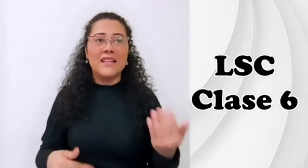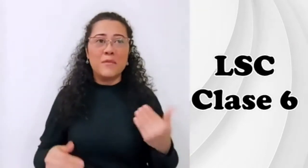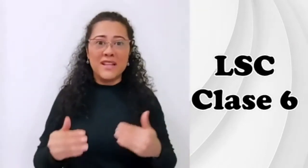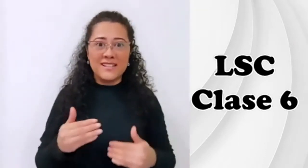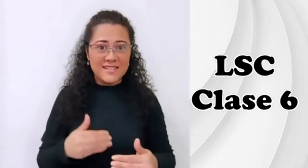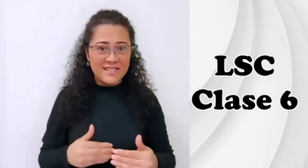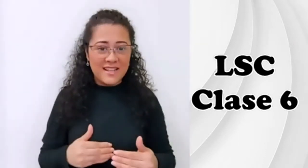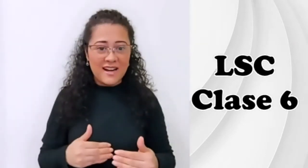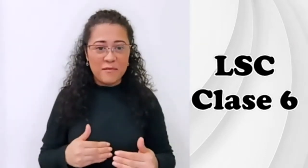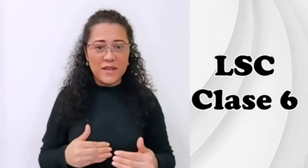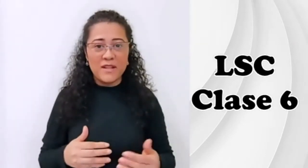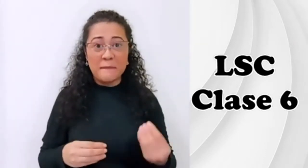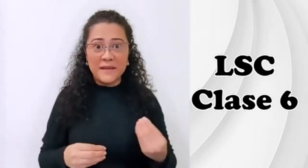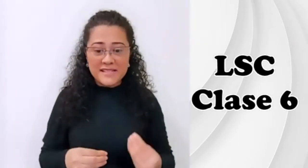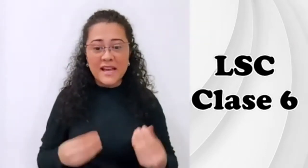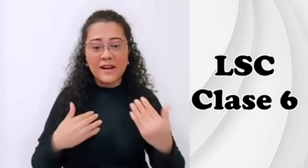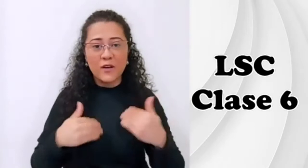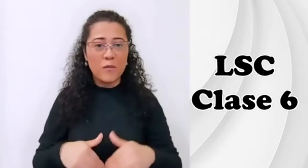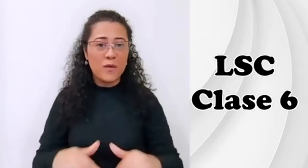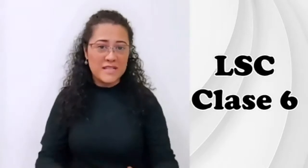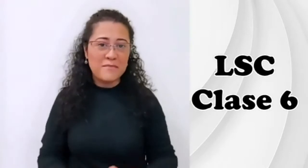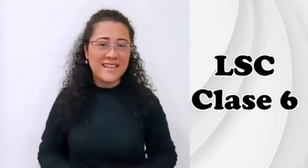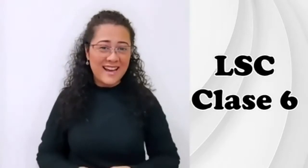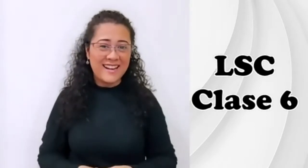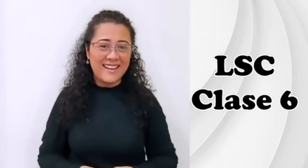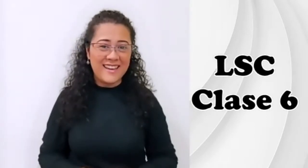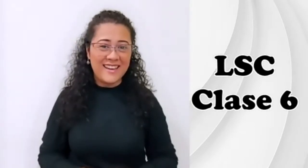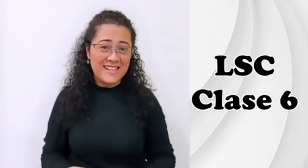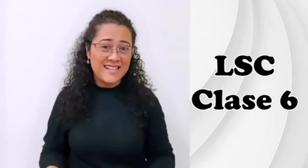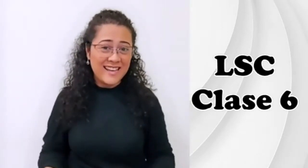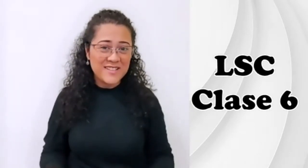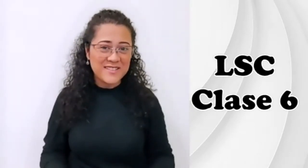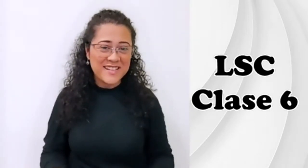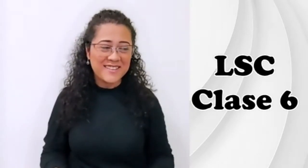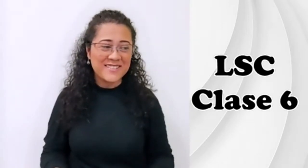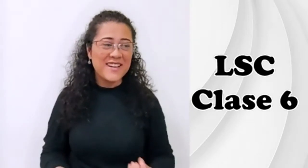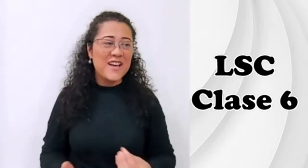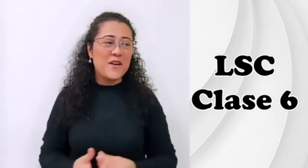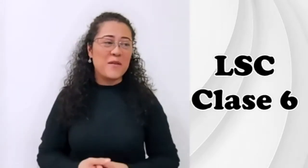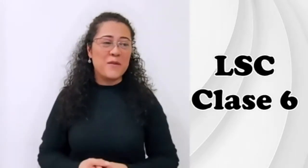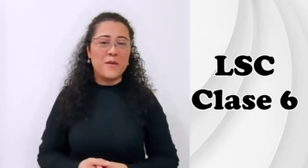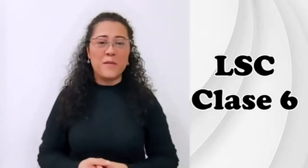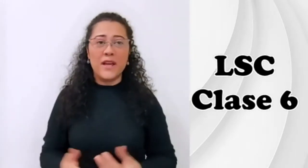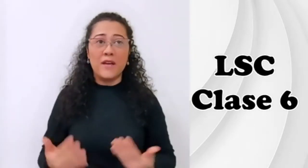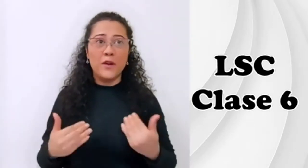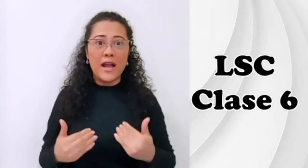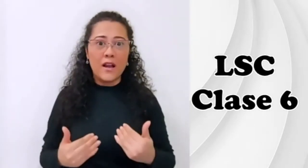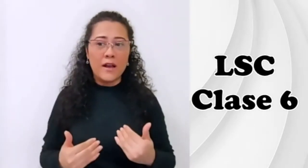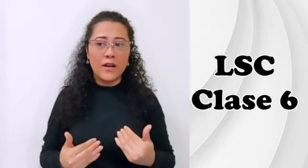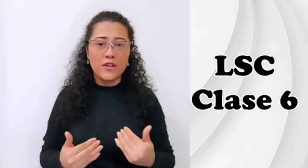intérprete necesita rápidamente pensar cómo va a explicar eso, ¿cierto? Como por ejemplo, algo que yo